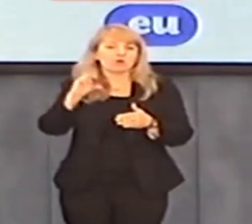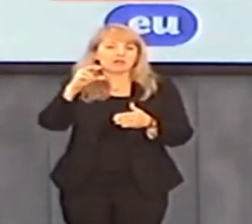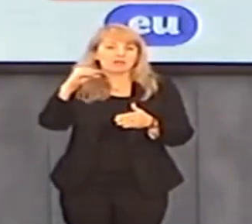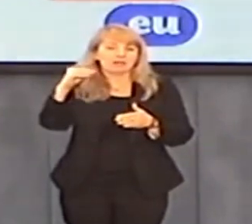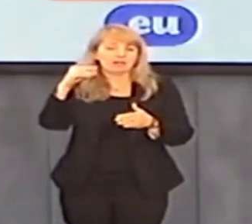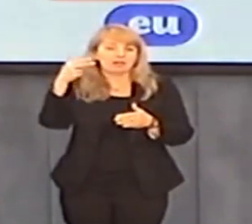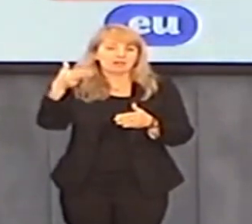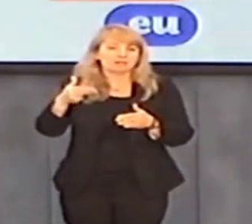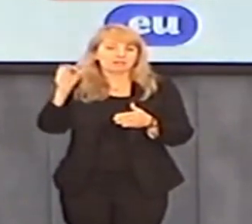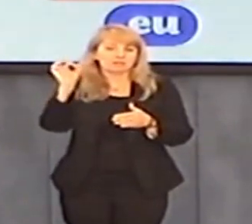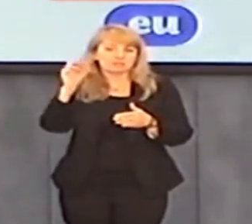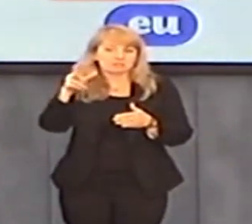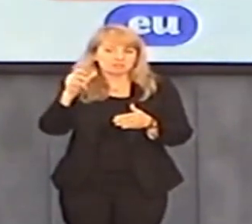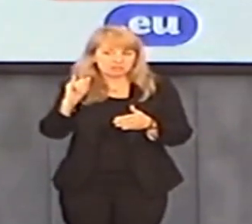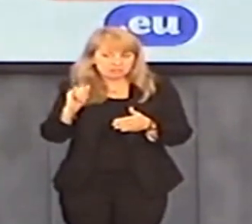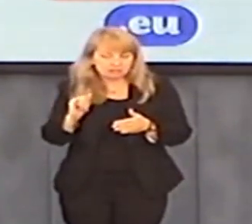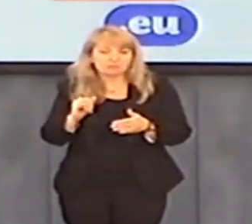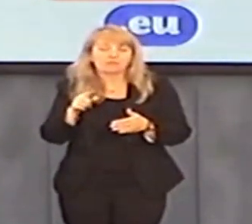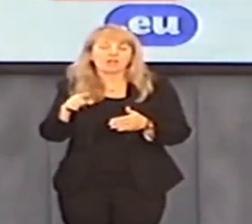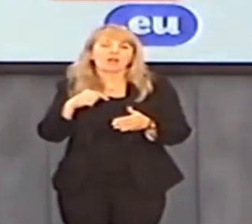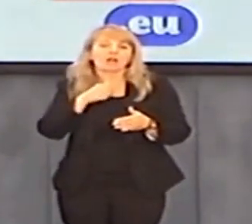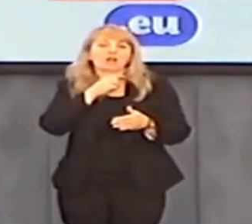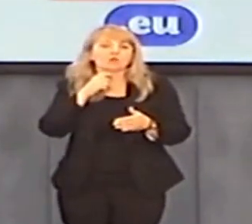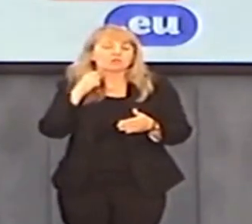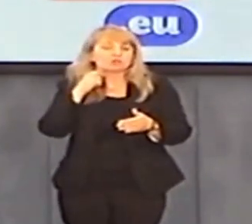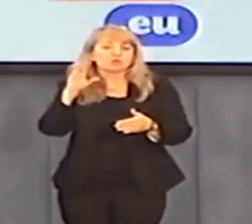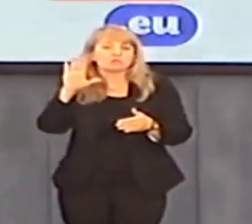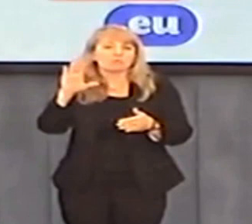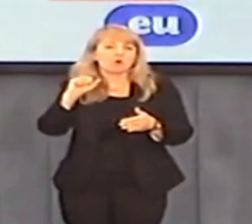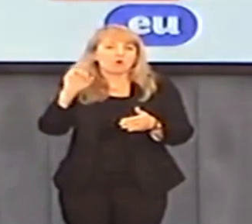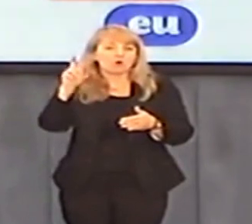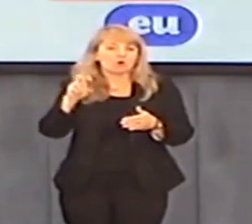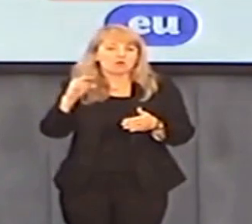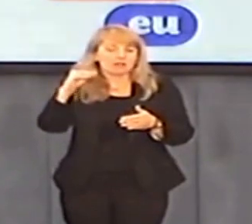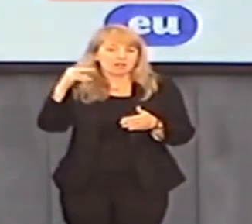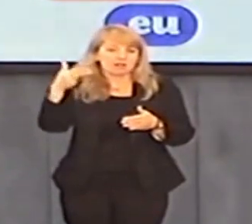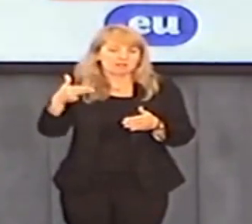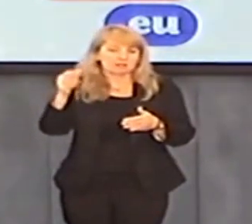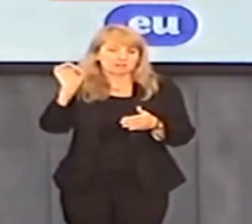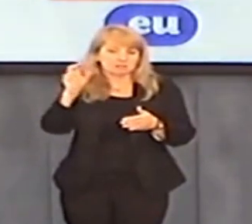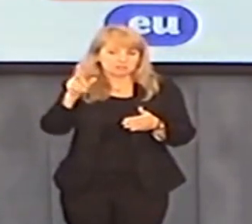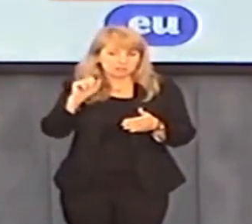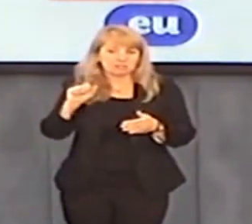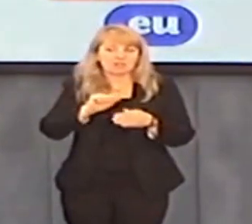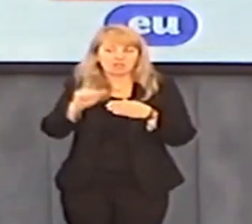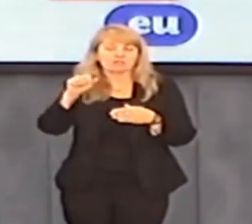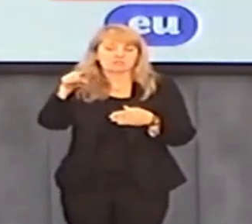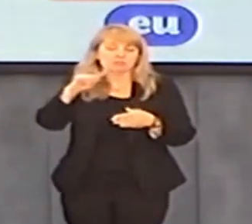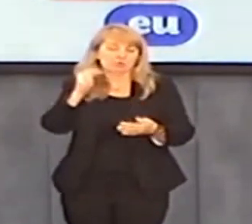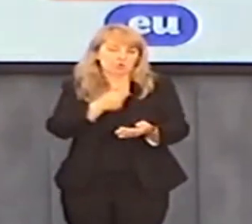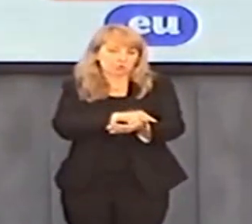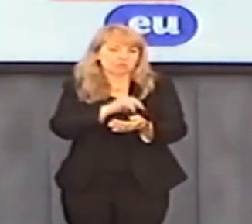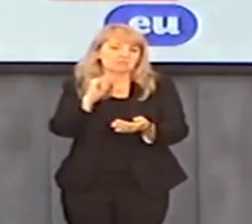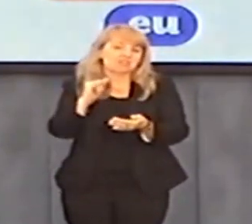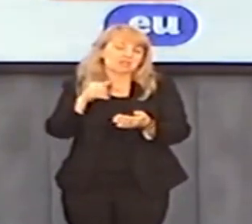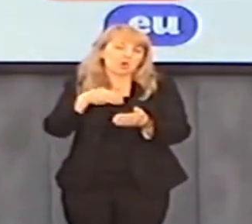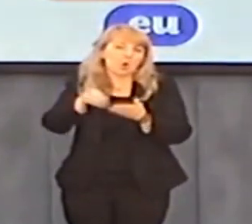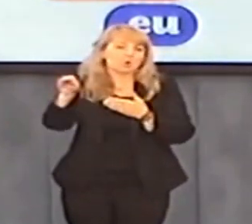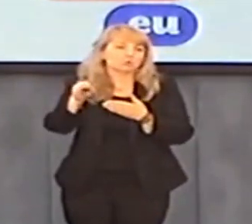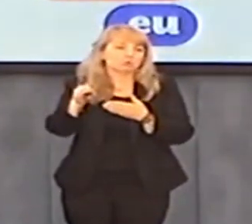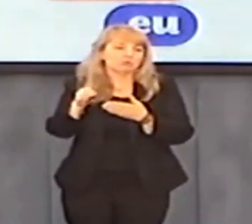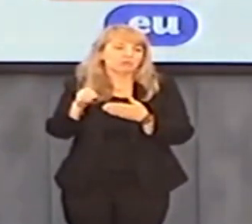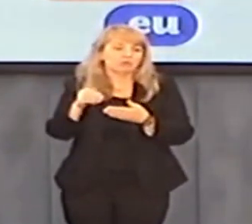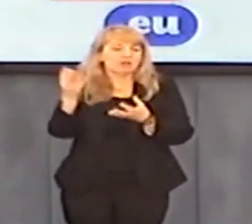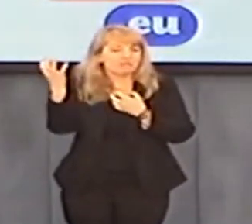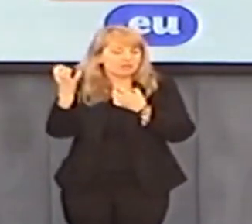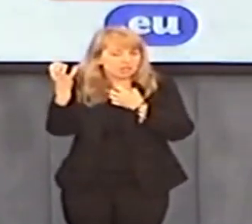wiecie, ksiądz Bochyński stawił się na prokuraturze i odmówił składania jakichkolwiek wyjaśnień, zasłaniając